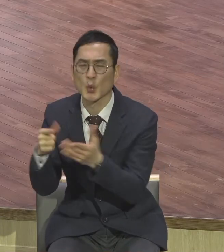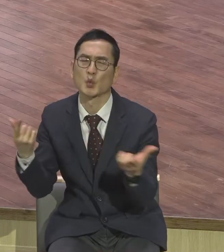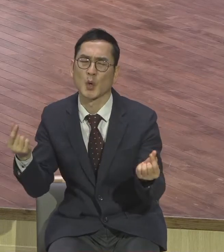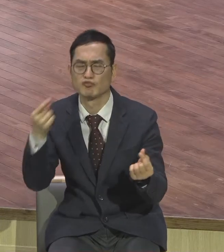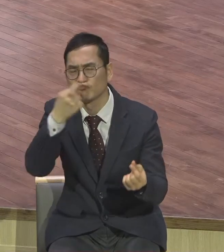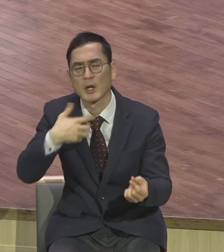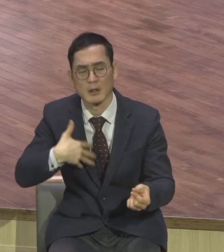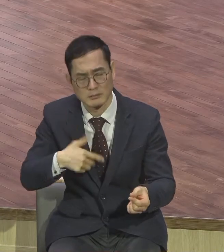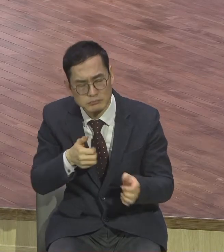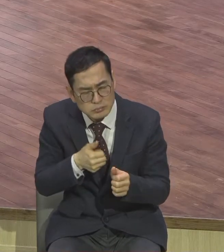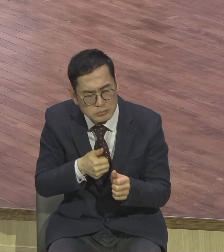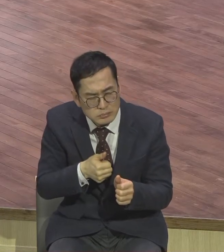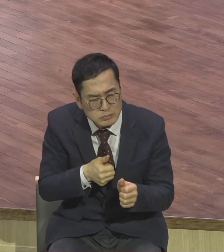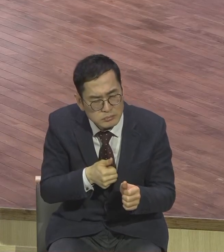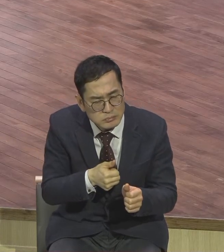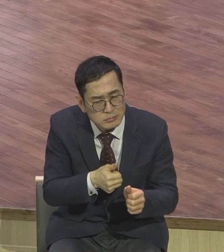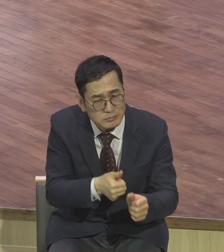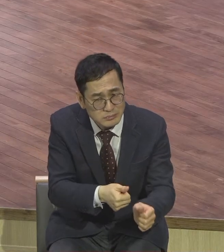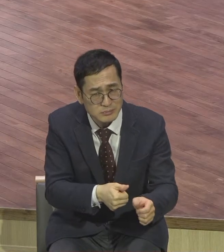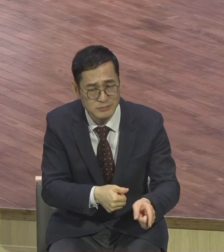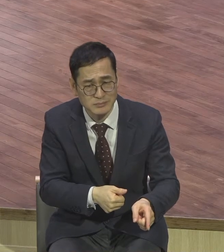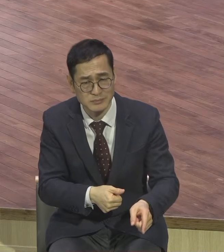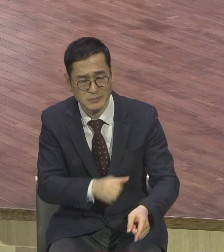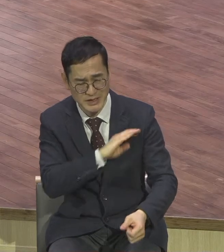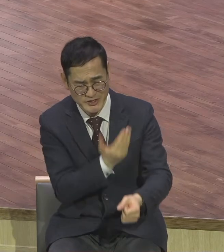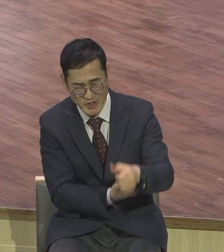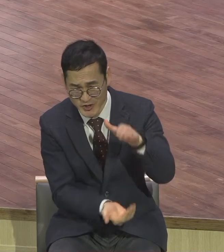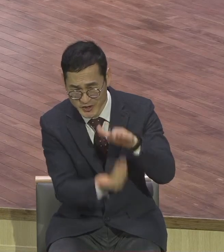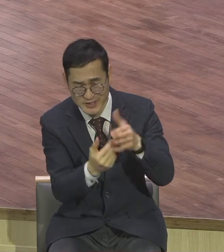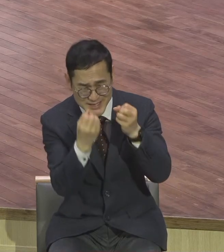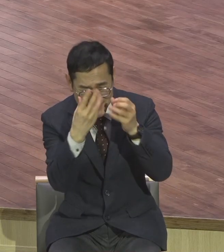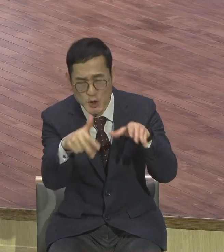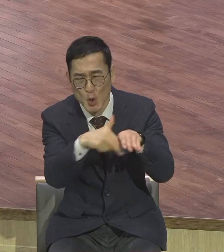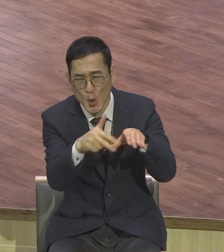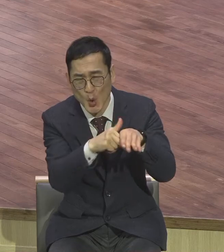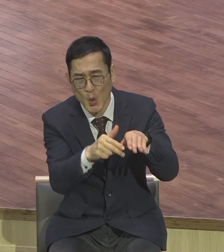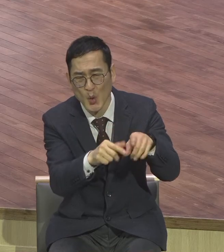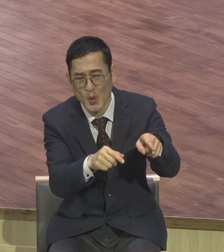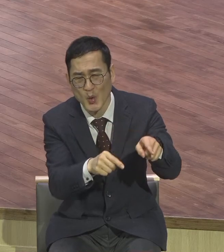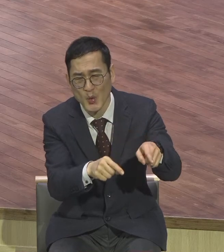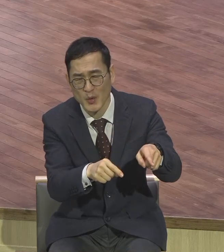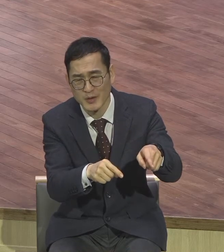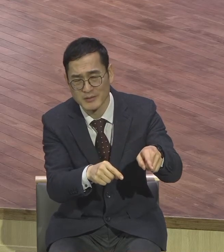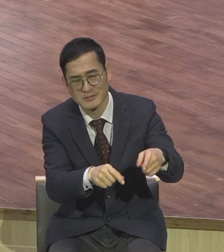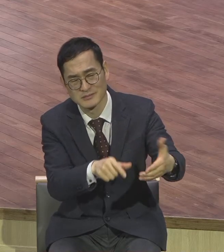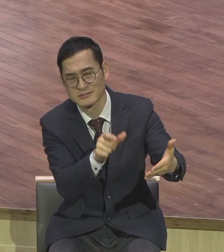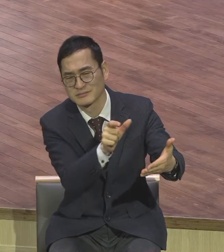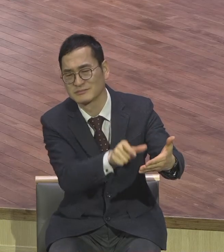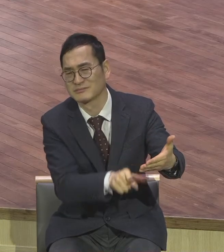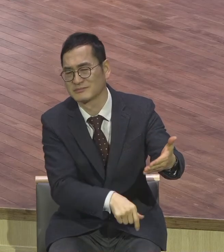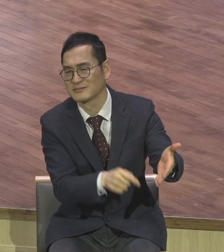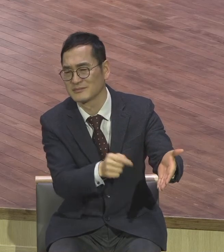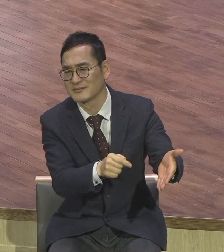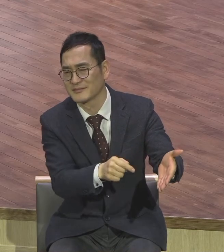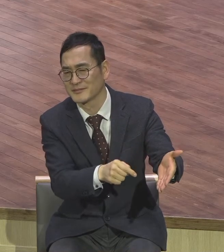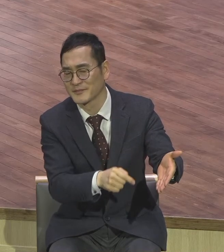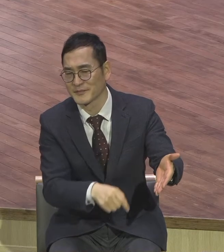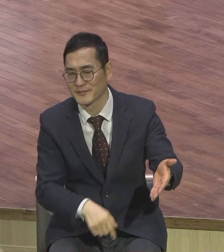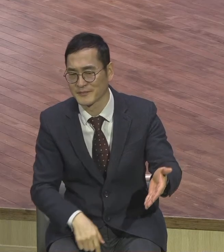유튜브 영상 여러분 통해서요 여러분이 잘 분별을 잘해야 됩니다.